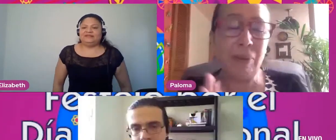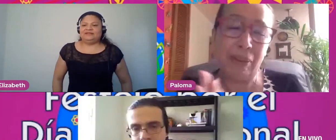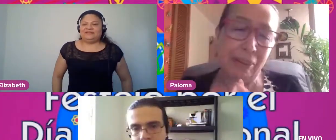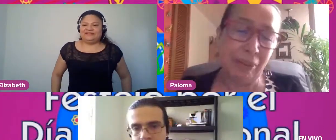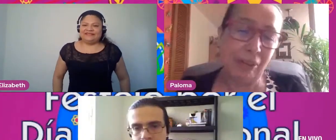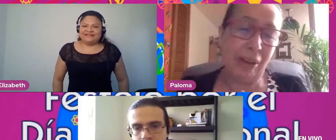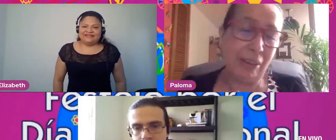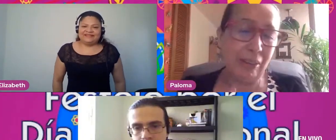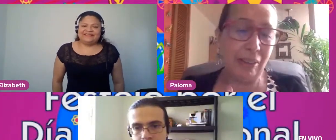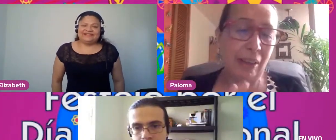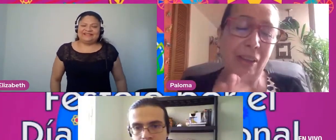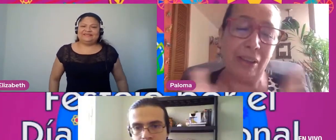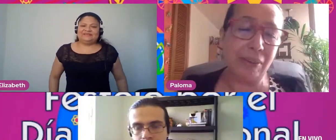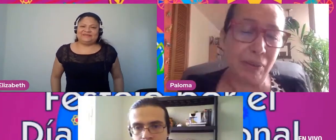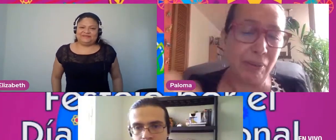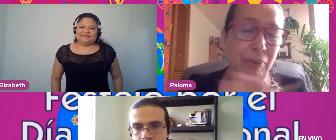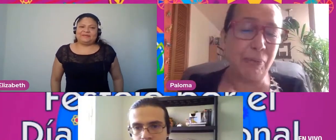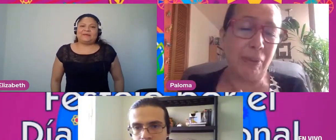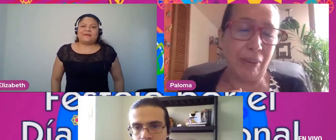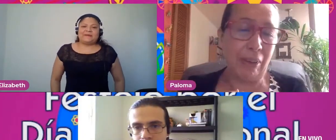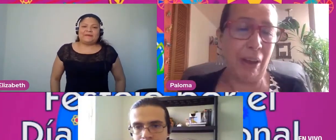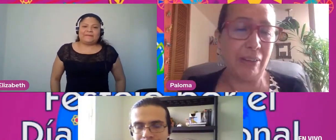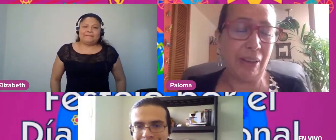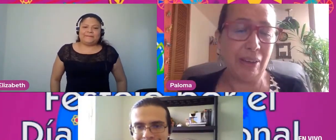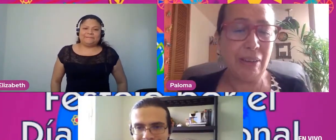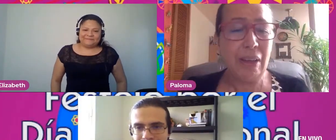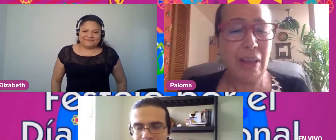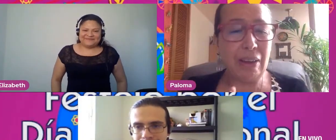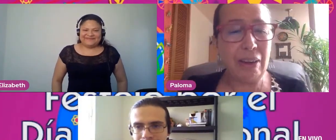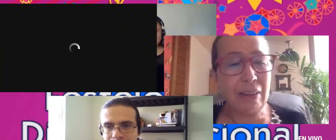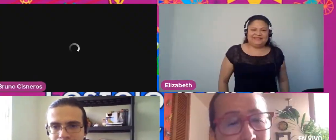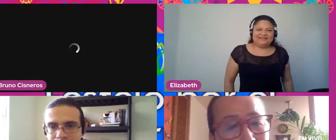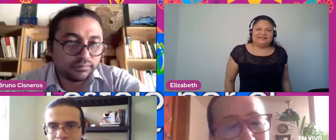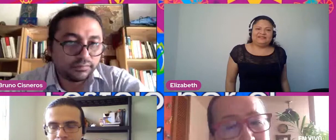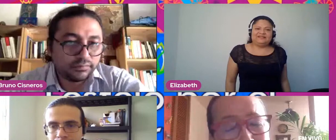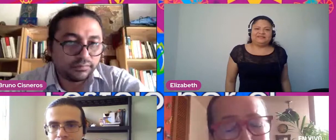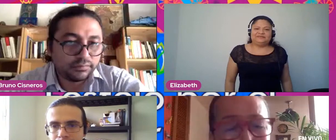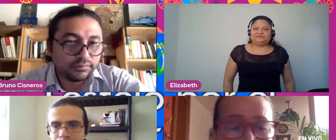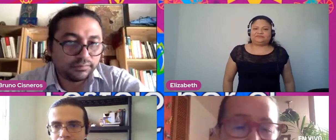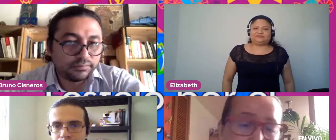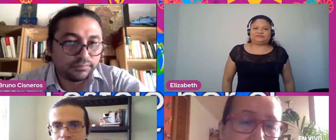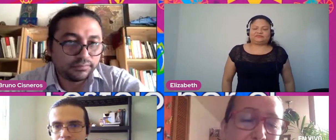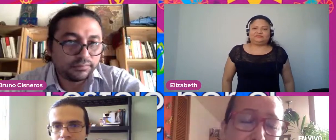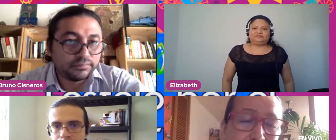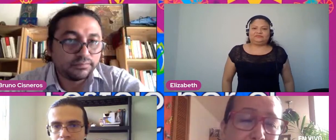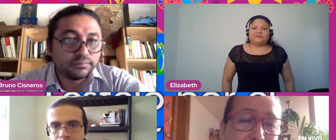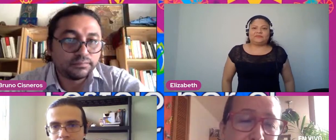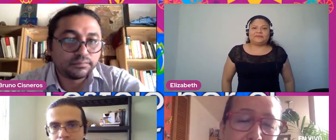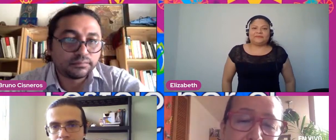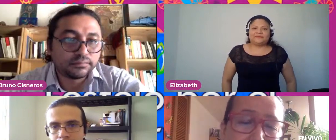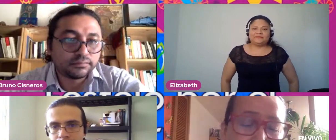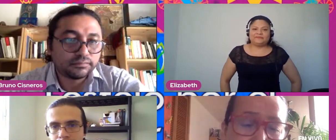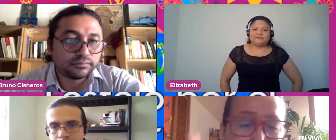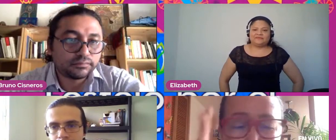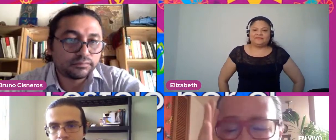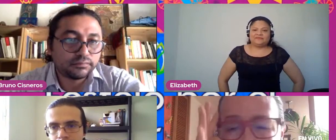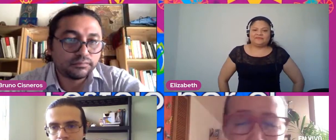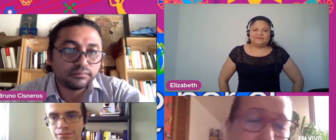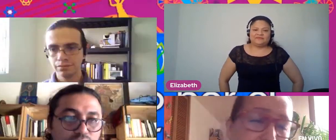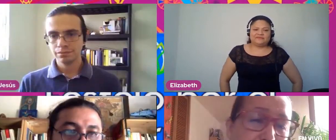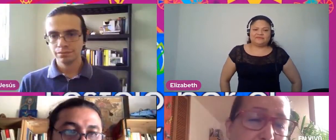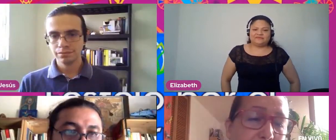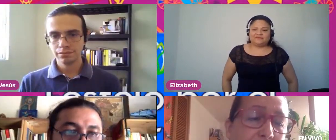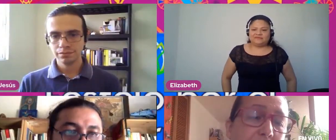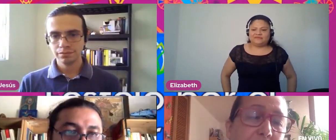Eli, muchísimas gracias a ti, Jesús. Muchas gracias. En realidad es inspirador escucharlos y además es